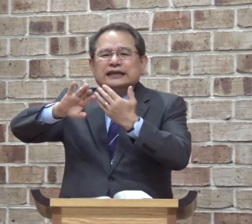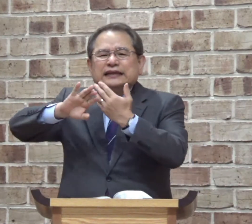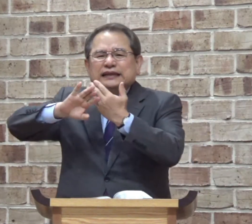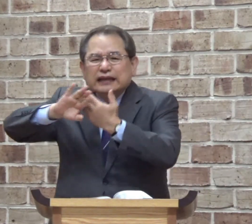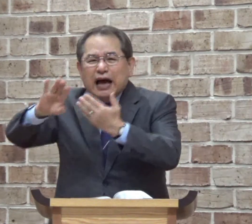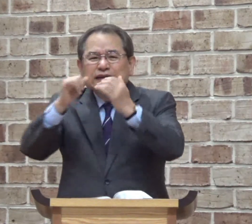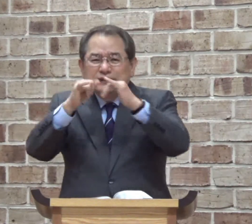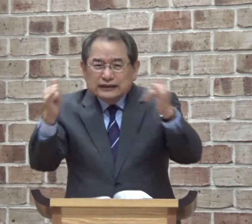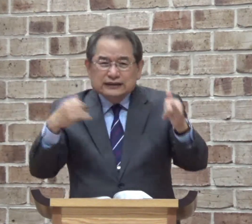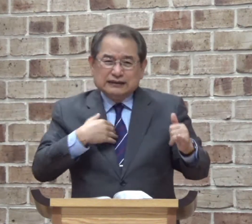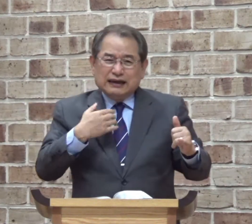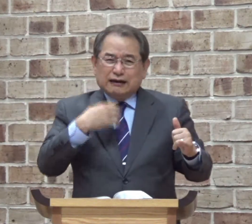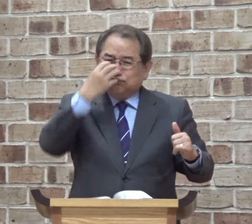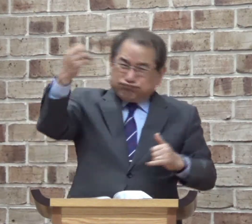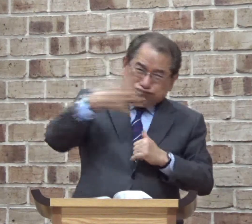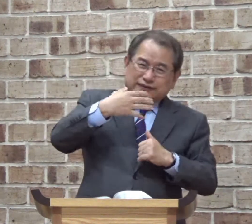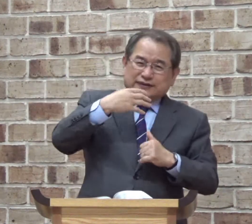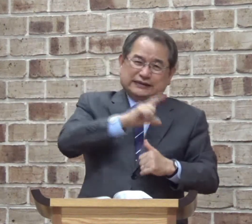성령의 인도에 따라 행동합니다.